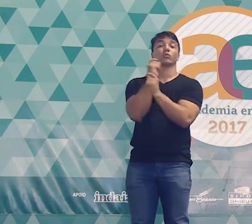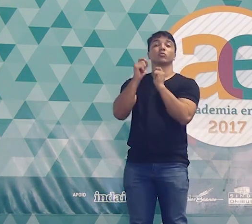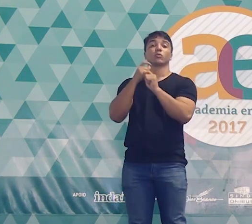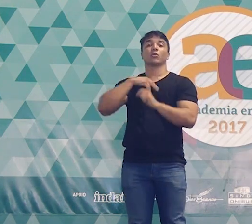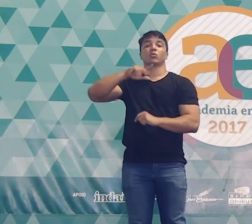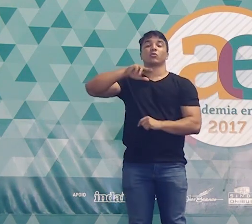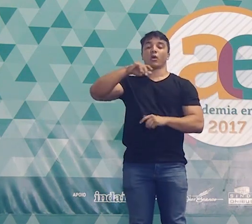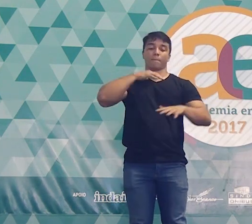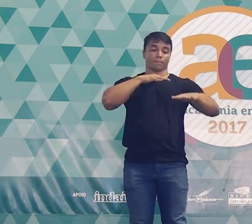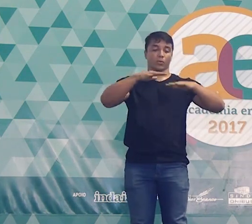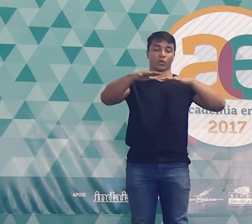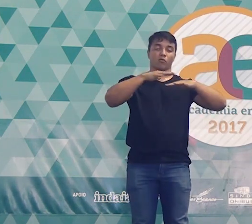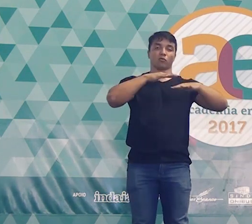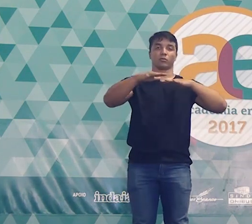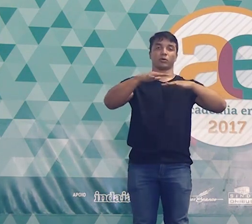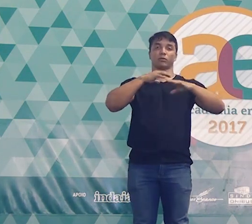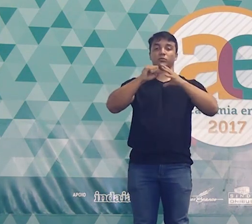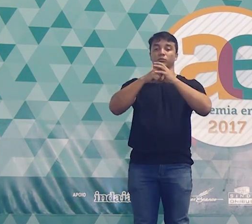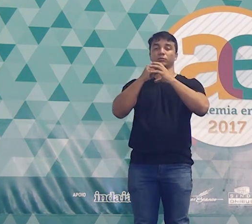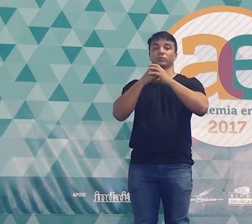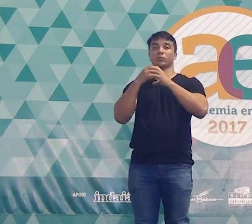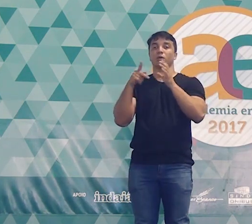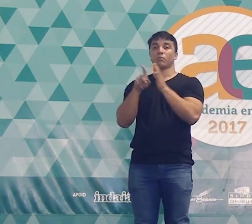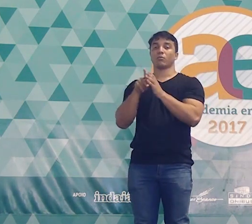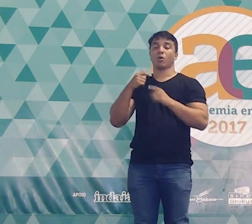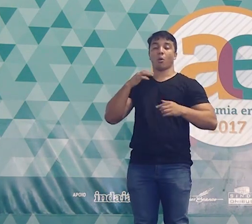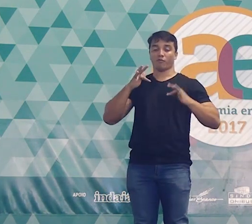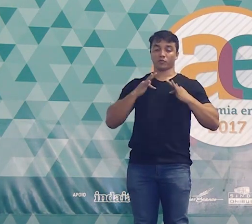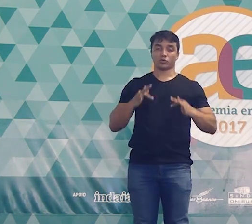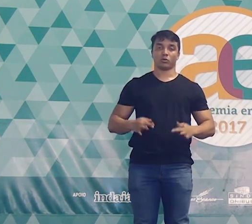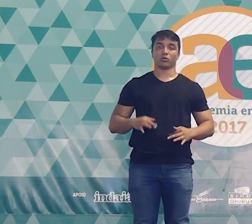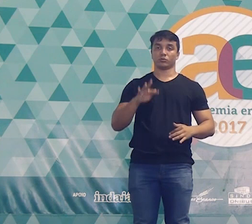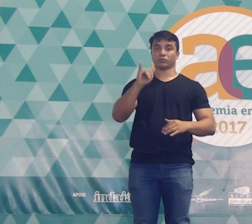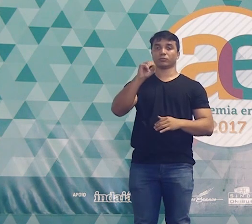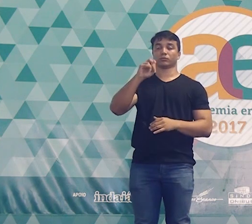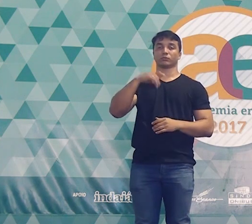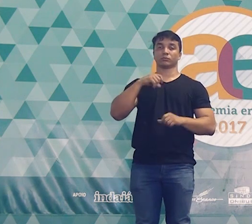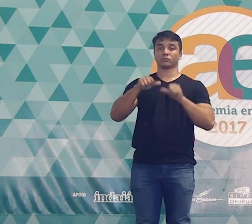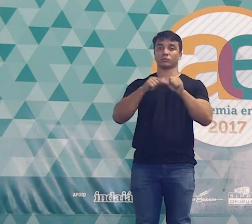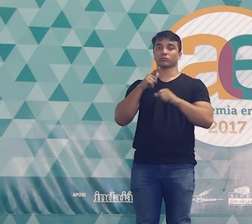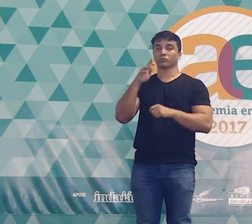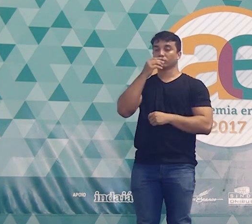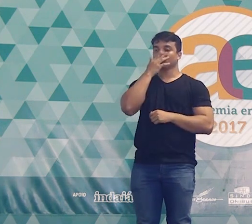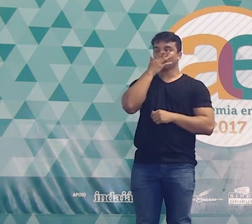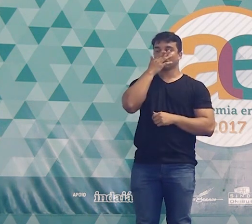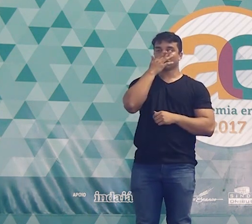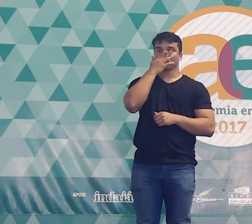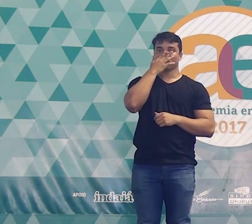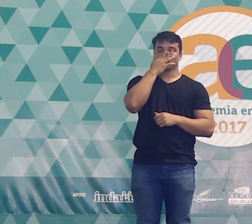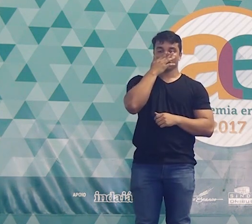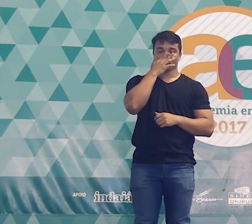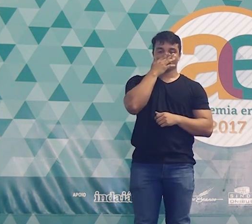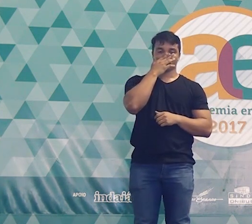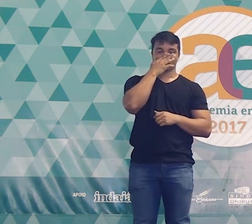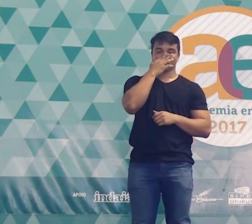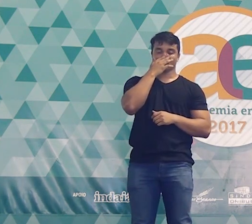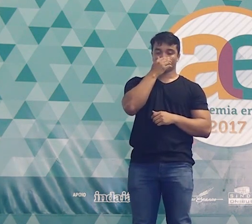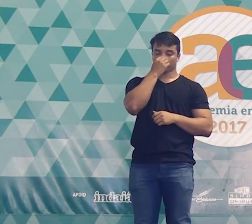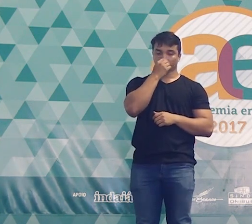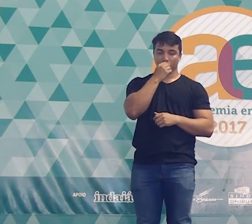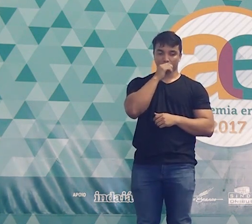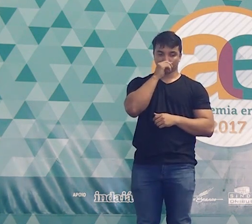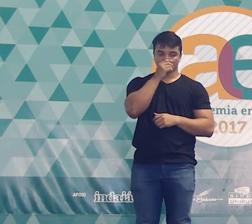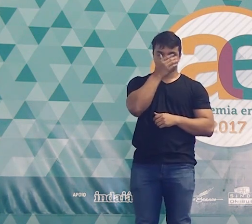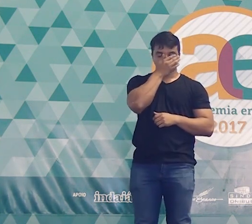não é um movimento celular, é um movimento fisiológico. Troca gasosa, tá? Ok? Vamos continuar.